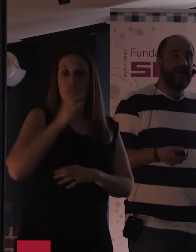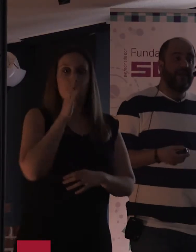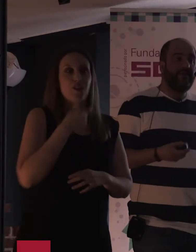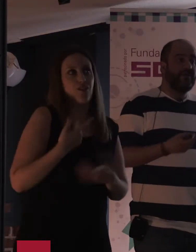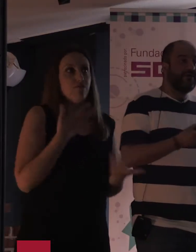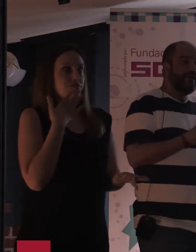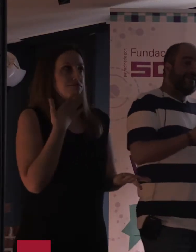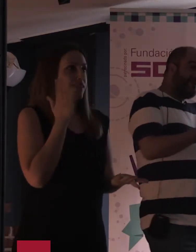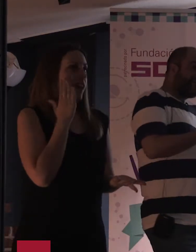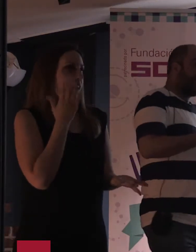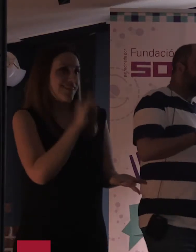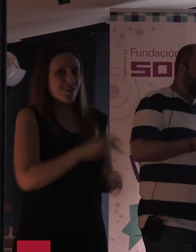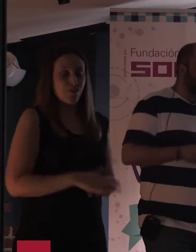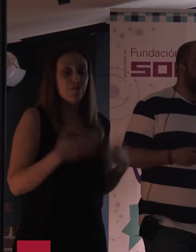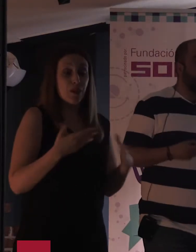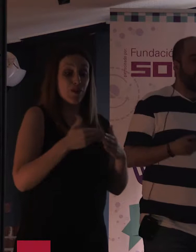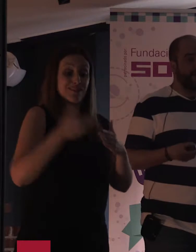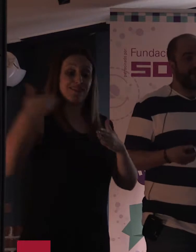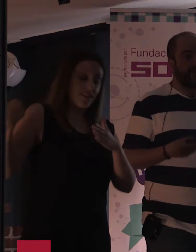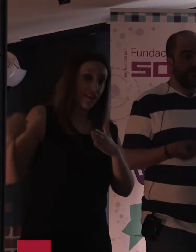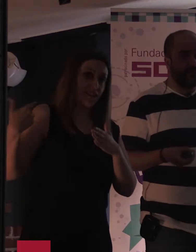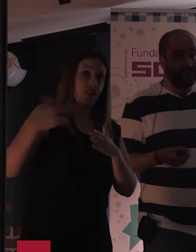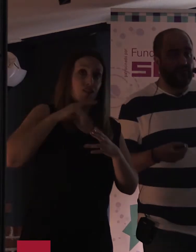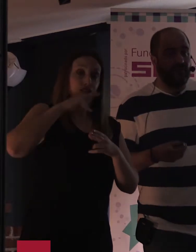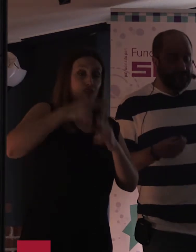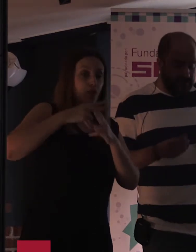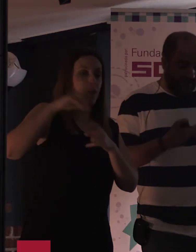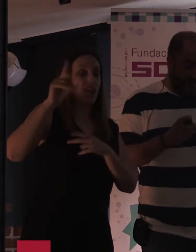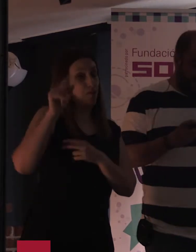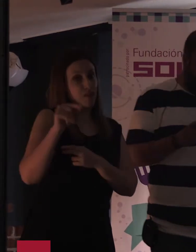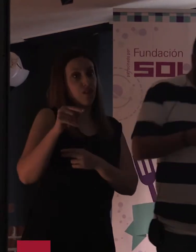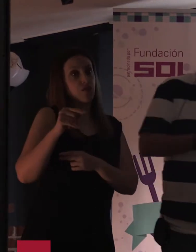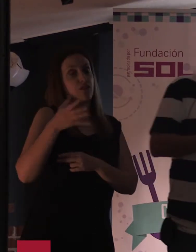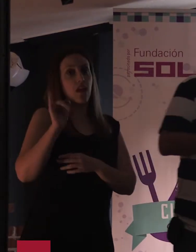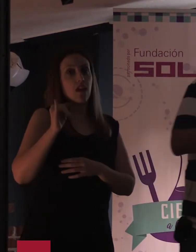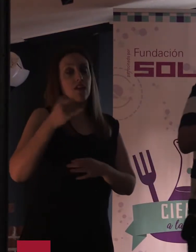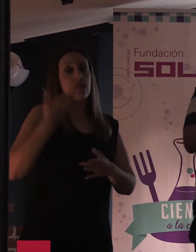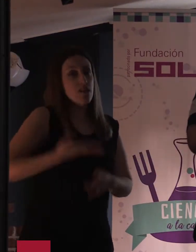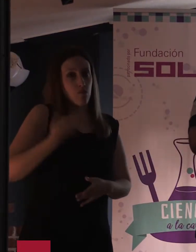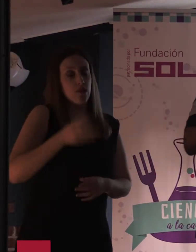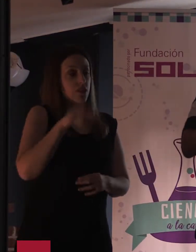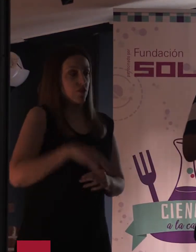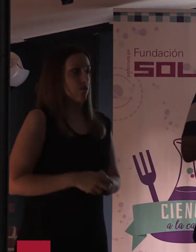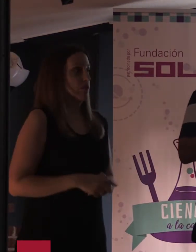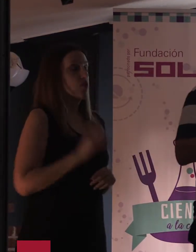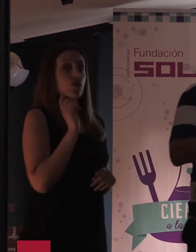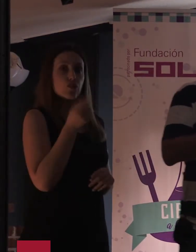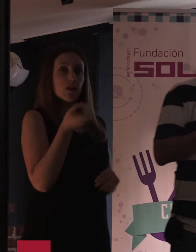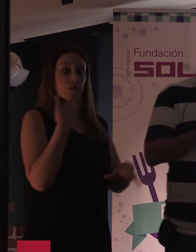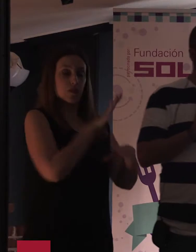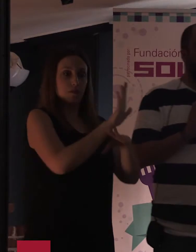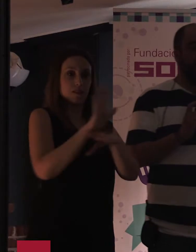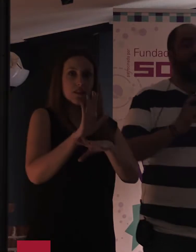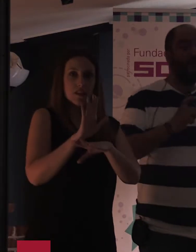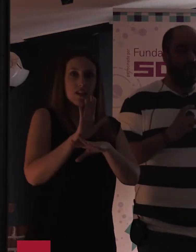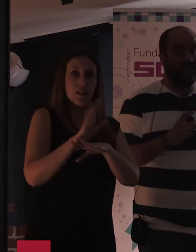sea. Pero detrás hay mucha gente con nombre y apellidos y con mucho peso en el proyecto. Solo os voy a presentar a la